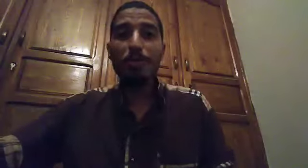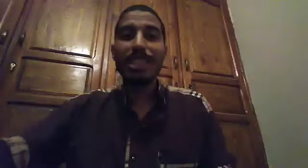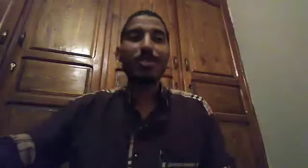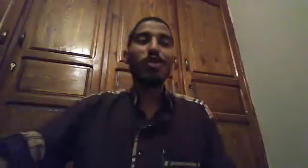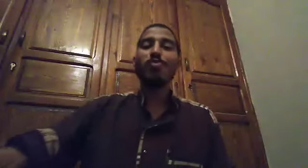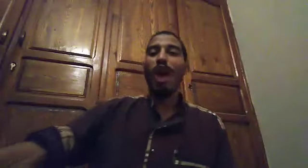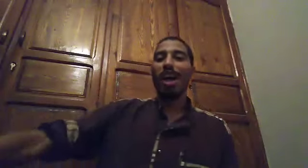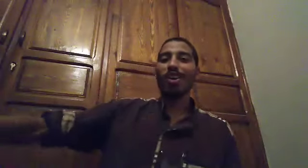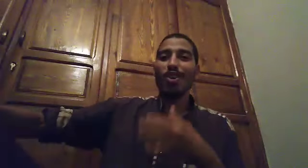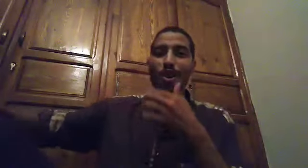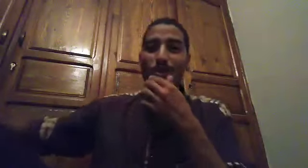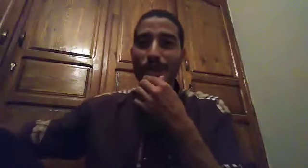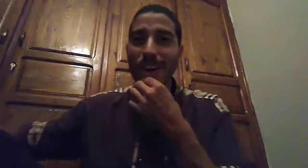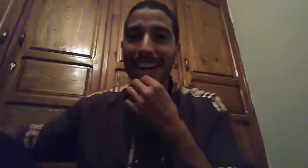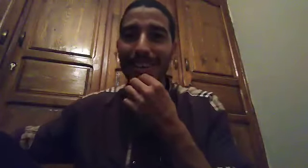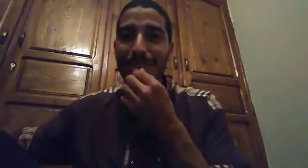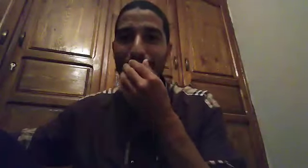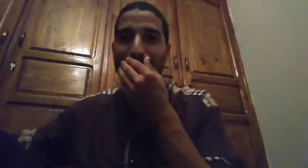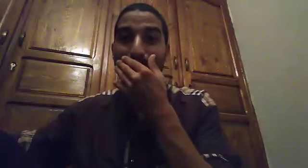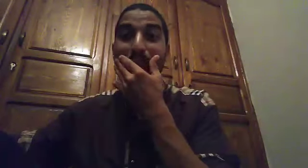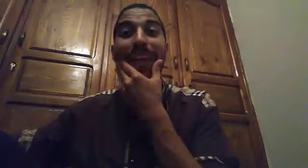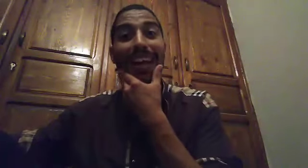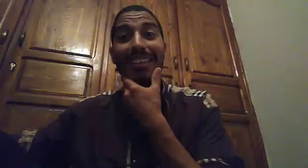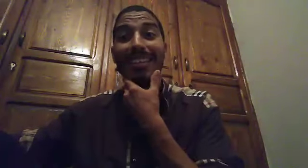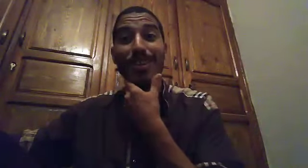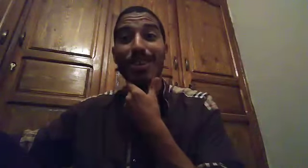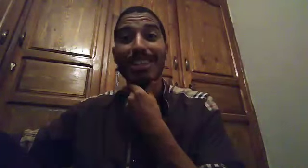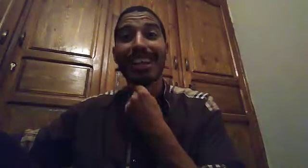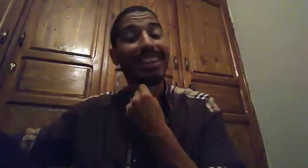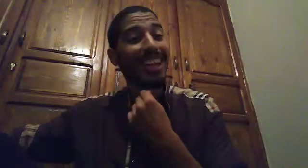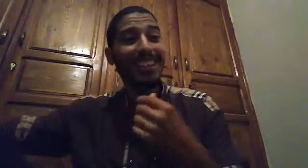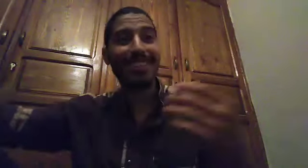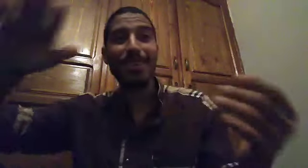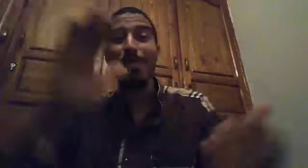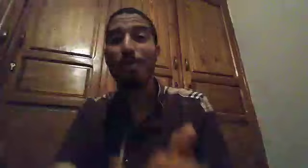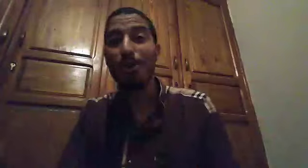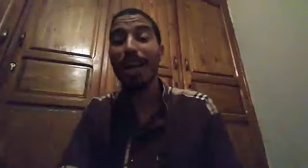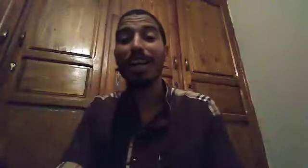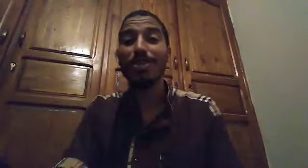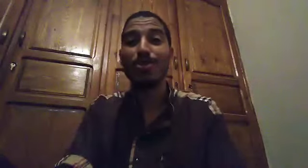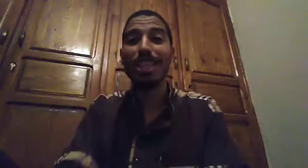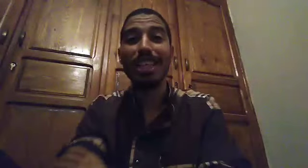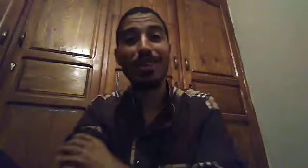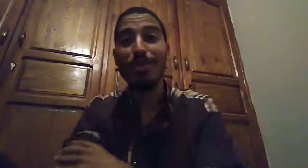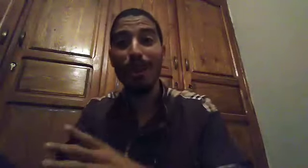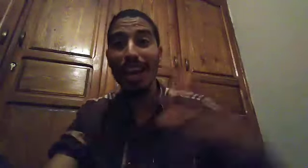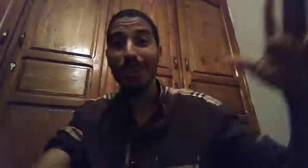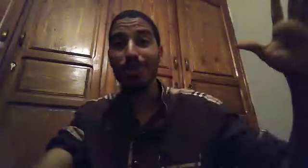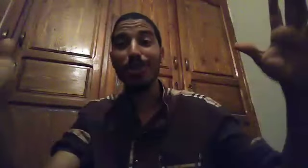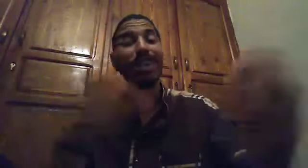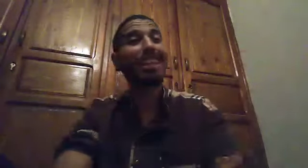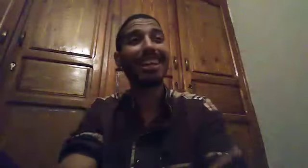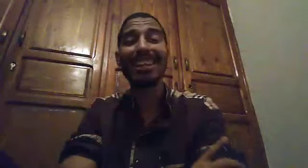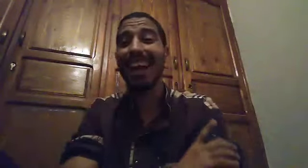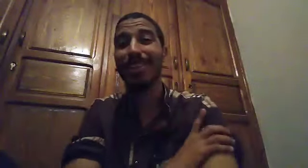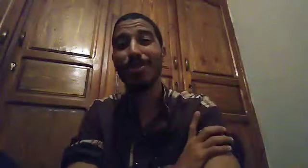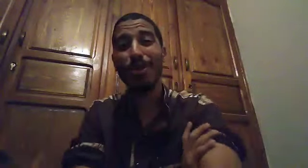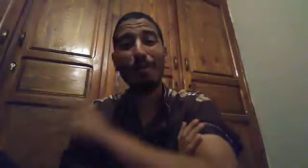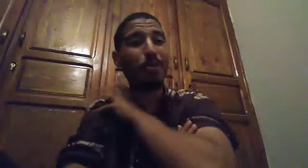ميسي، مهم يحققوا الحلم ويحققوا الامنيه التي طال انتظارها الدراري، طال انتظارها. مبروك على الارجنتينيين، والفرحه اخوتي الليله هذه غادي يكونوا لي